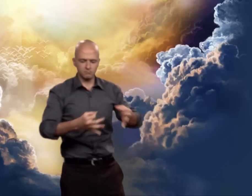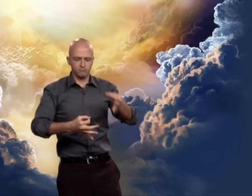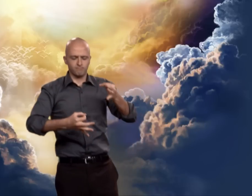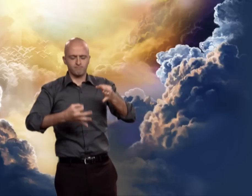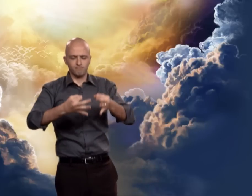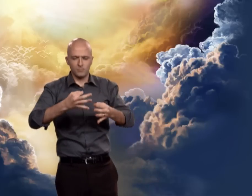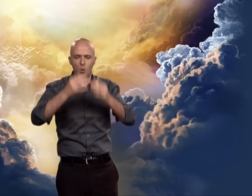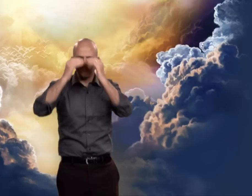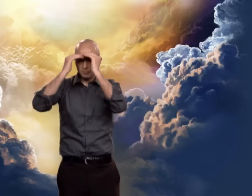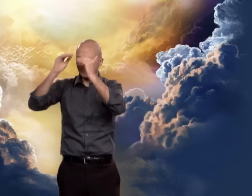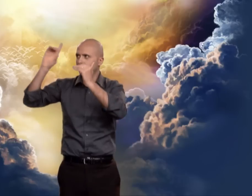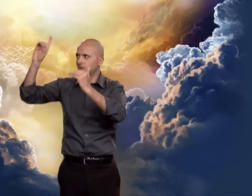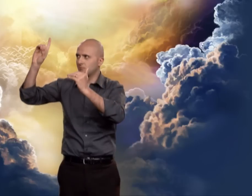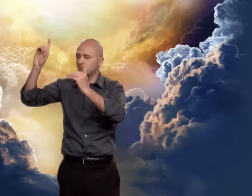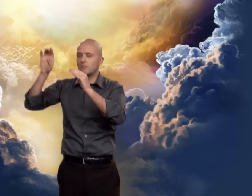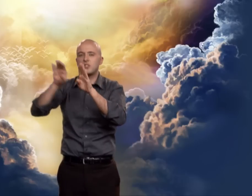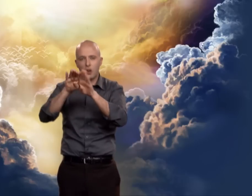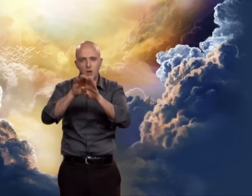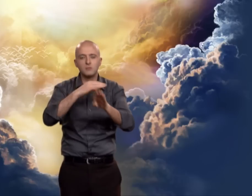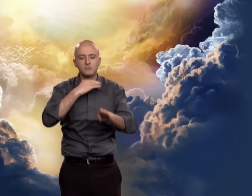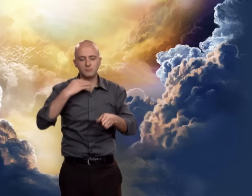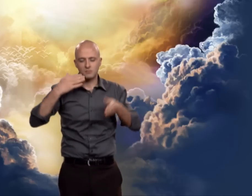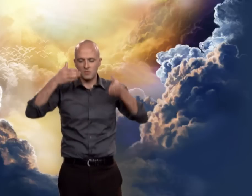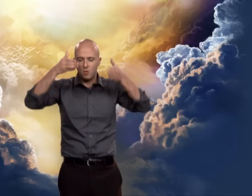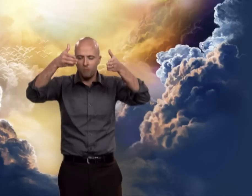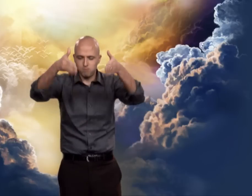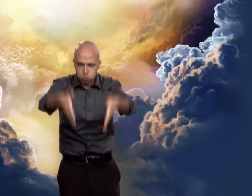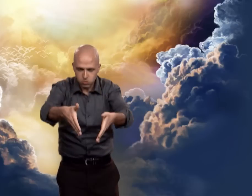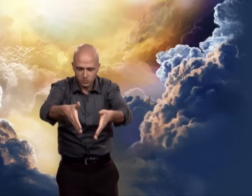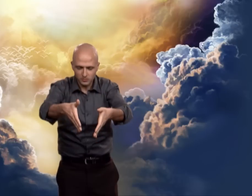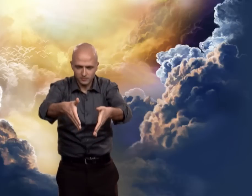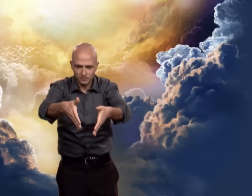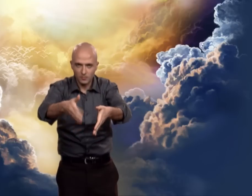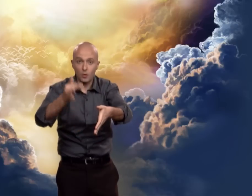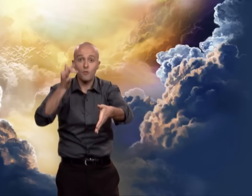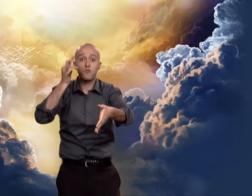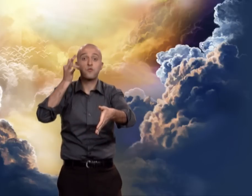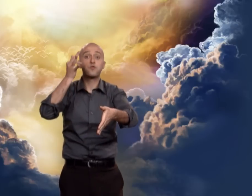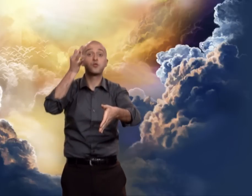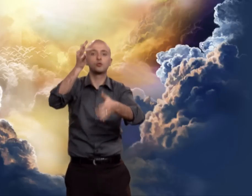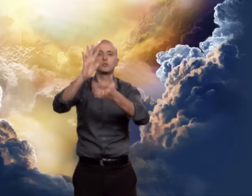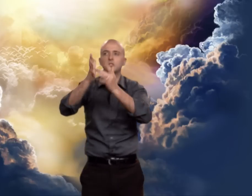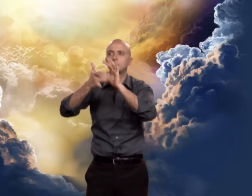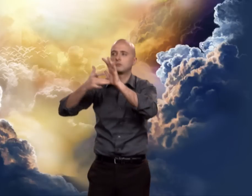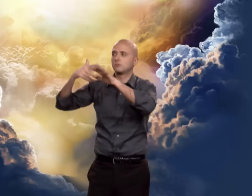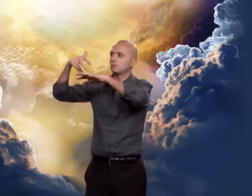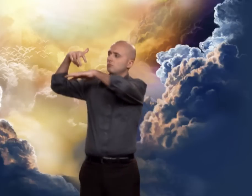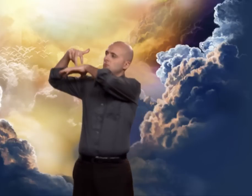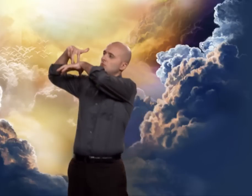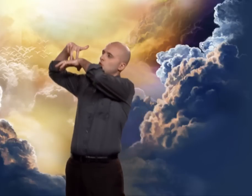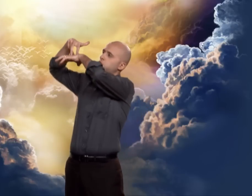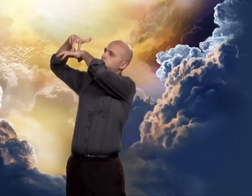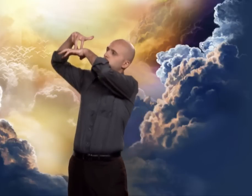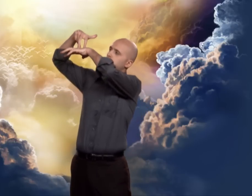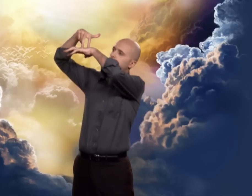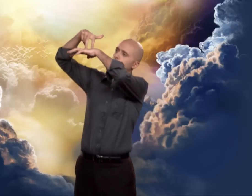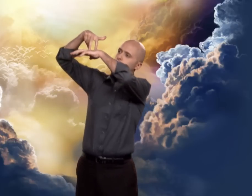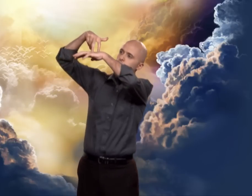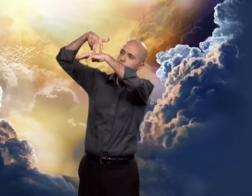sendo dominados pela sepultura. Ao se levantarem da tumba, seu primeiro alegre pensamento será expressado na triunfante